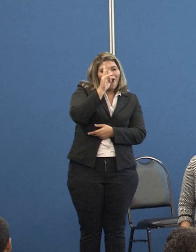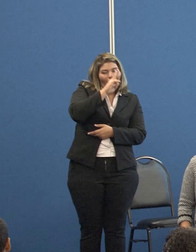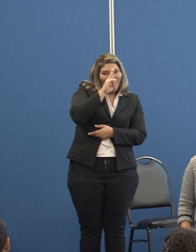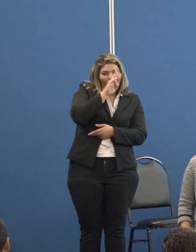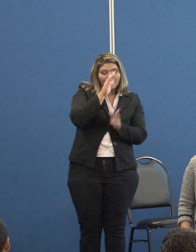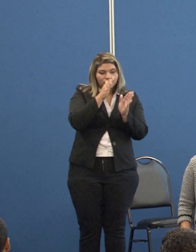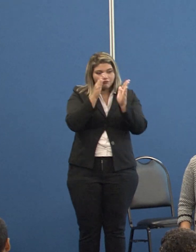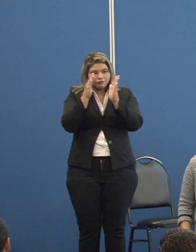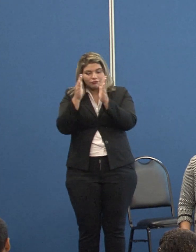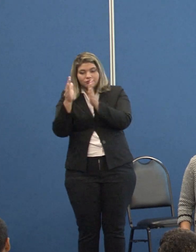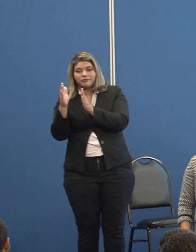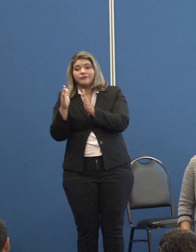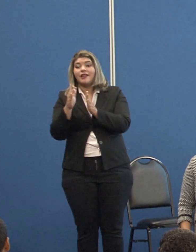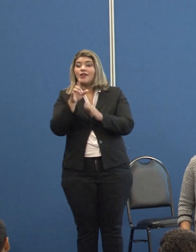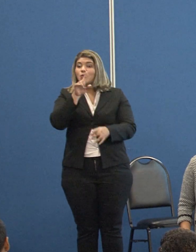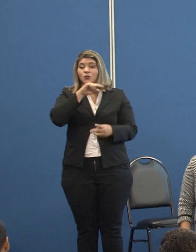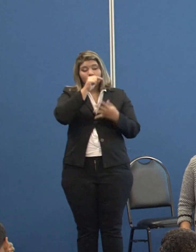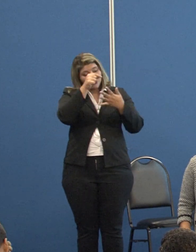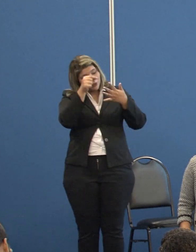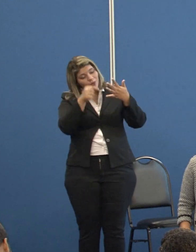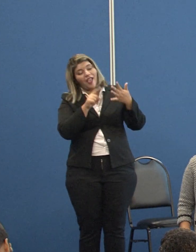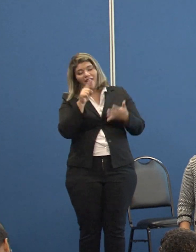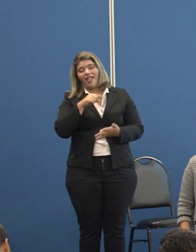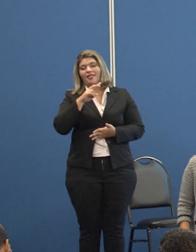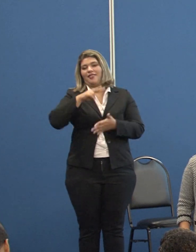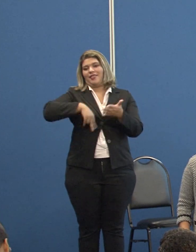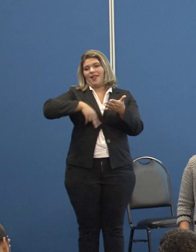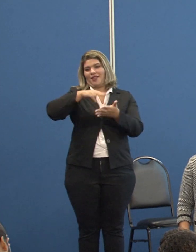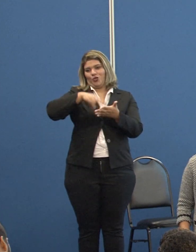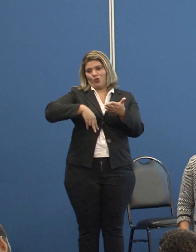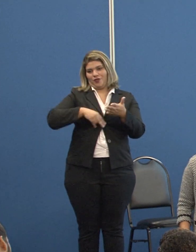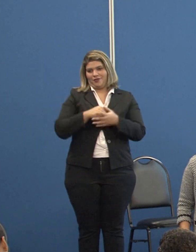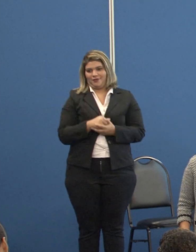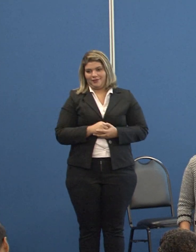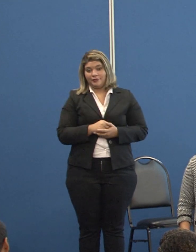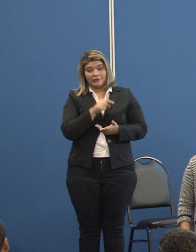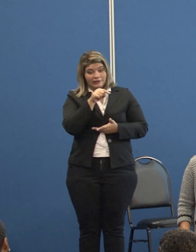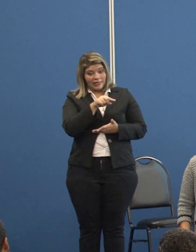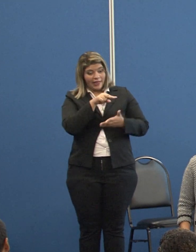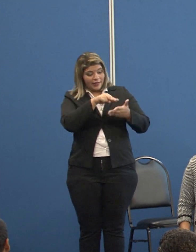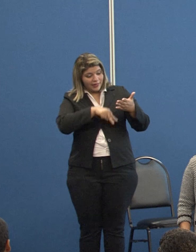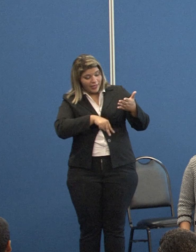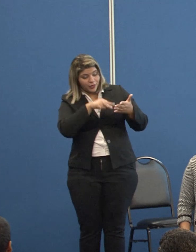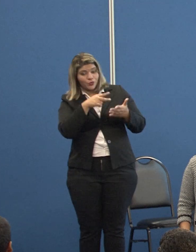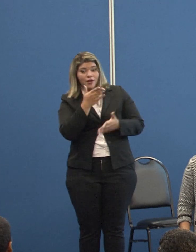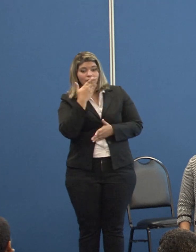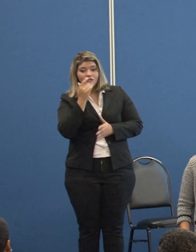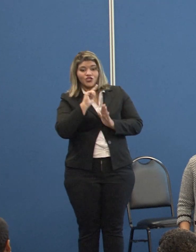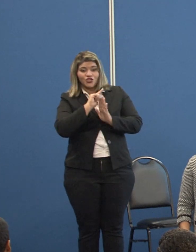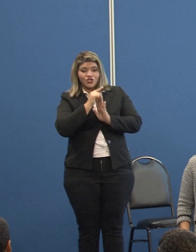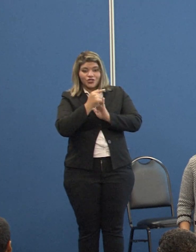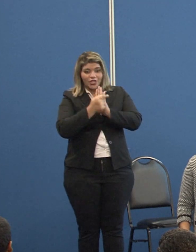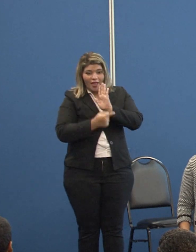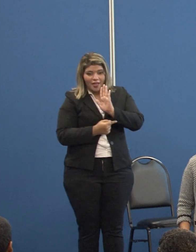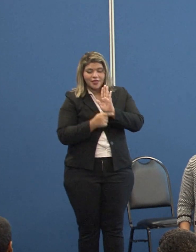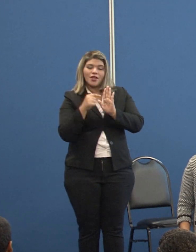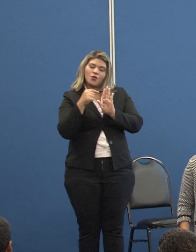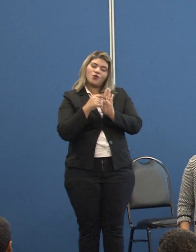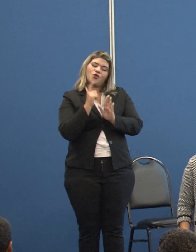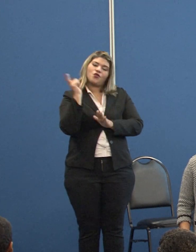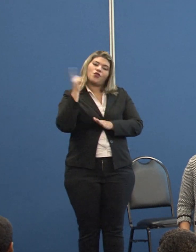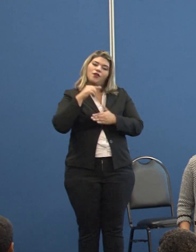leitura. E a partir dessa leitura, eu vou ser repetitiva, dessa leitura, desse gênero textual, eu